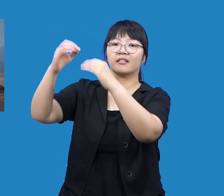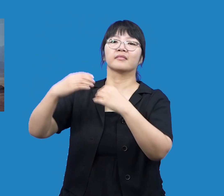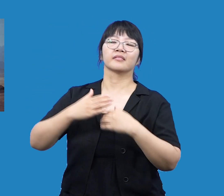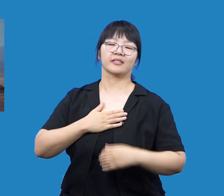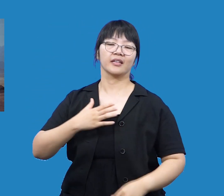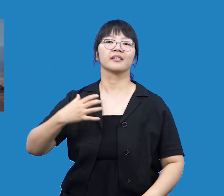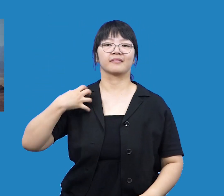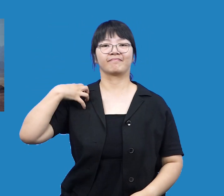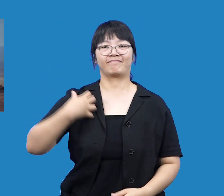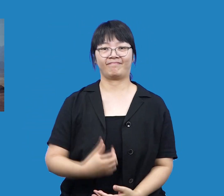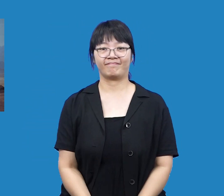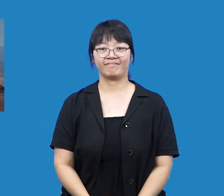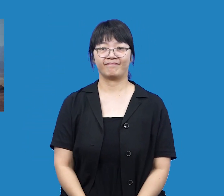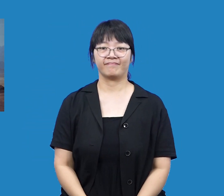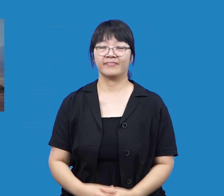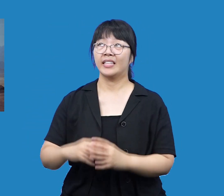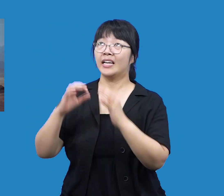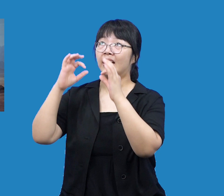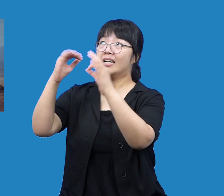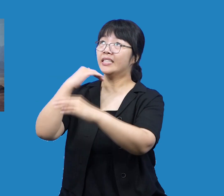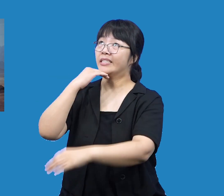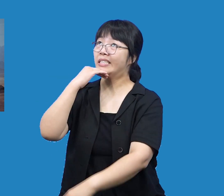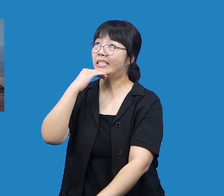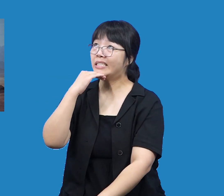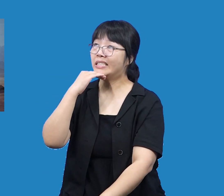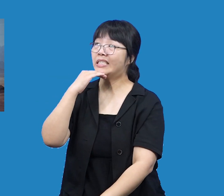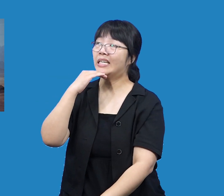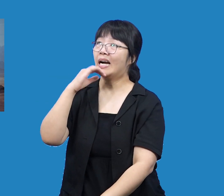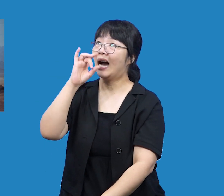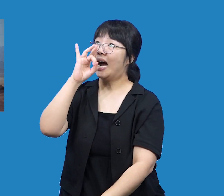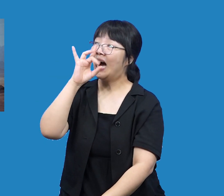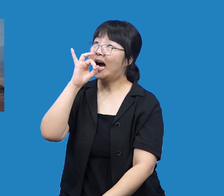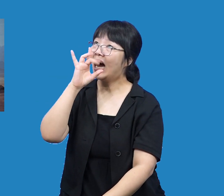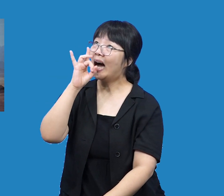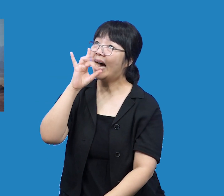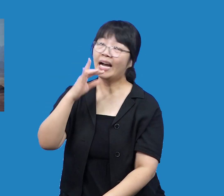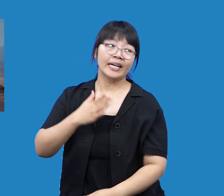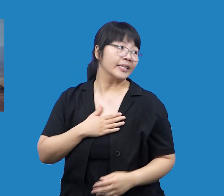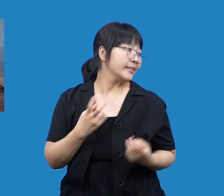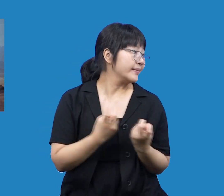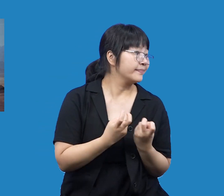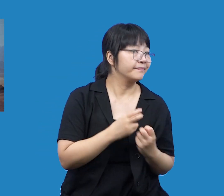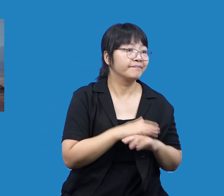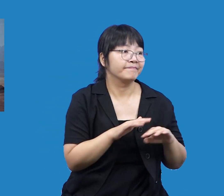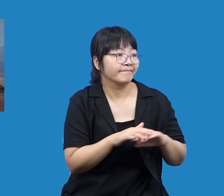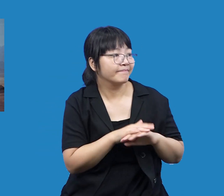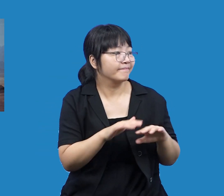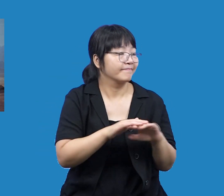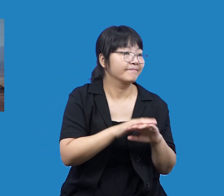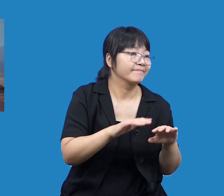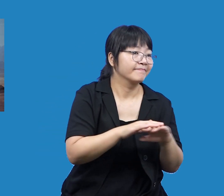네, 그것을 지켜보지 못하고 인간적인 방법으로 부딪힐 때 거기에서 우리는 하나님의